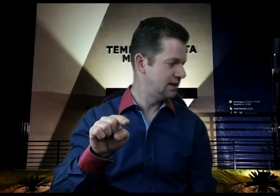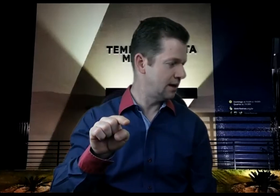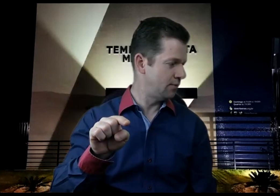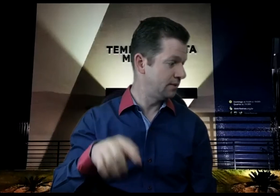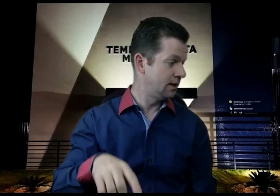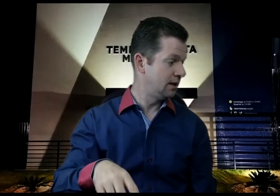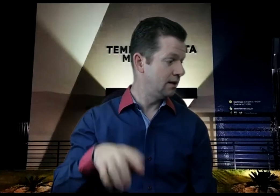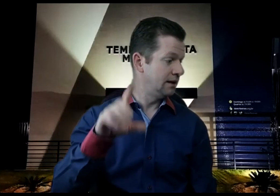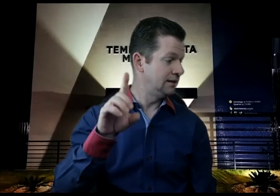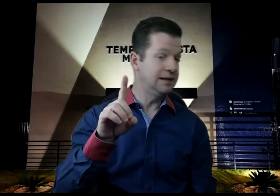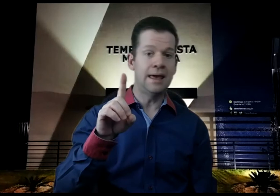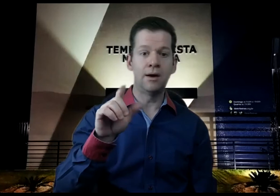Ezequiel. Daniel